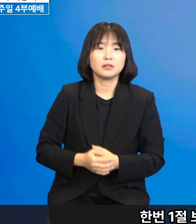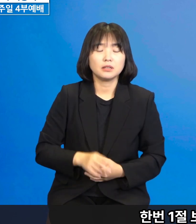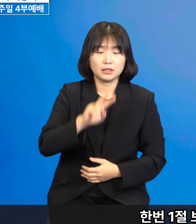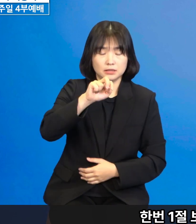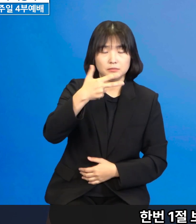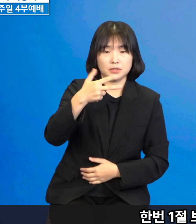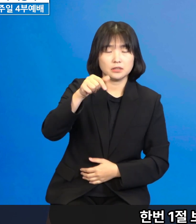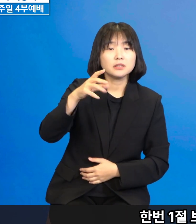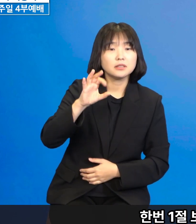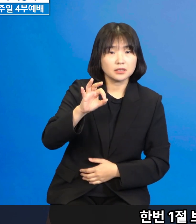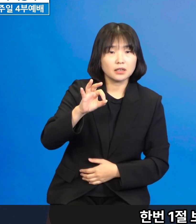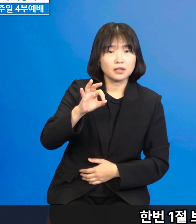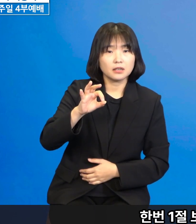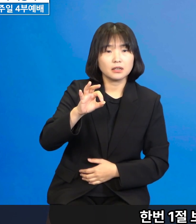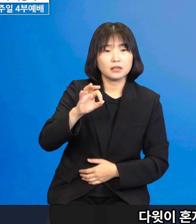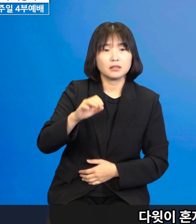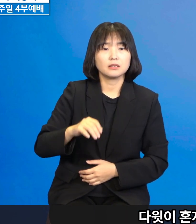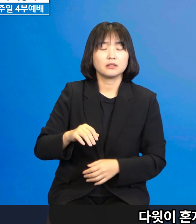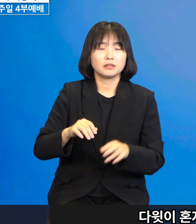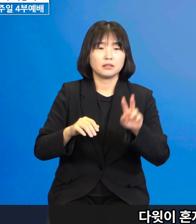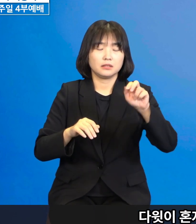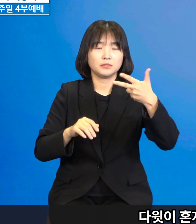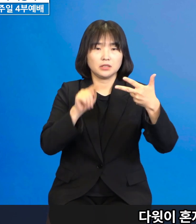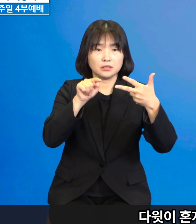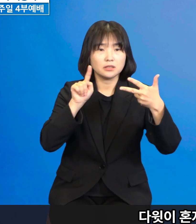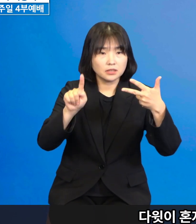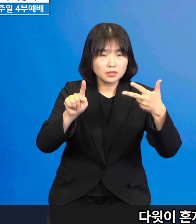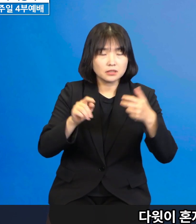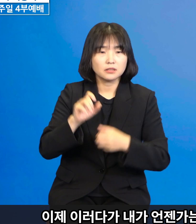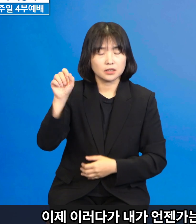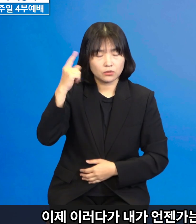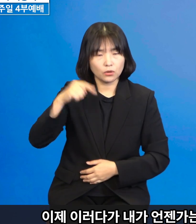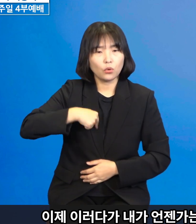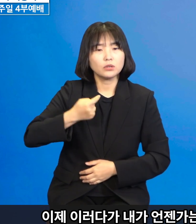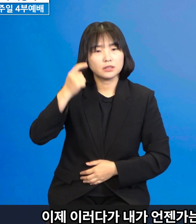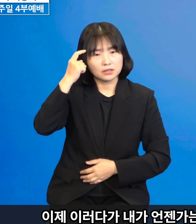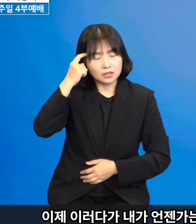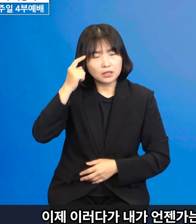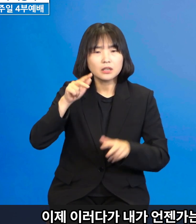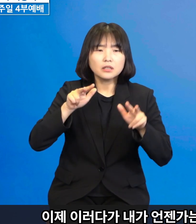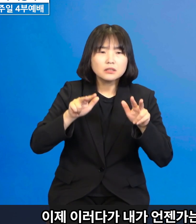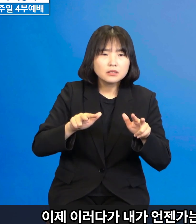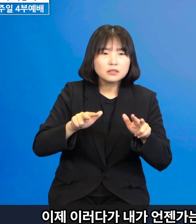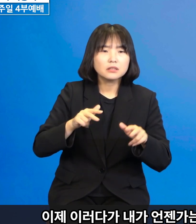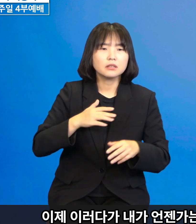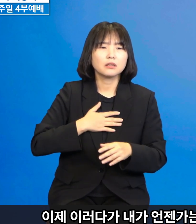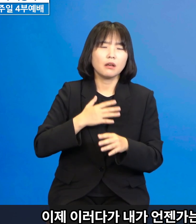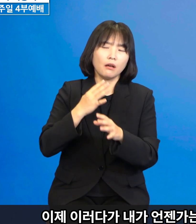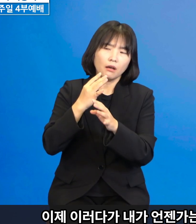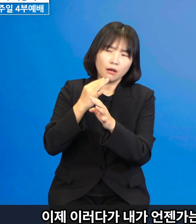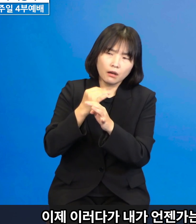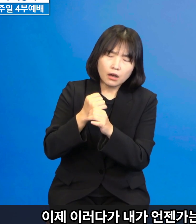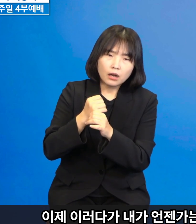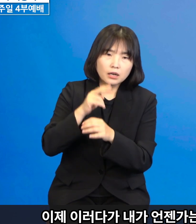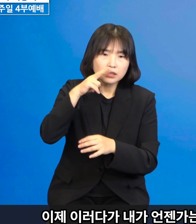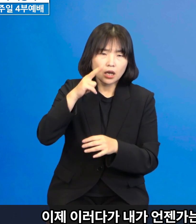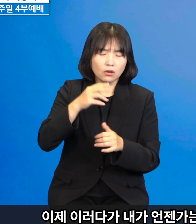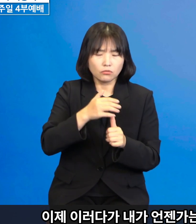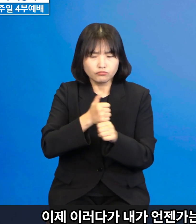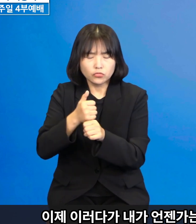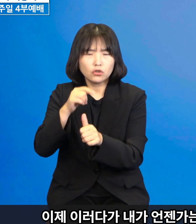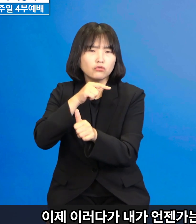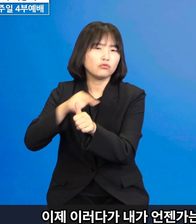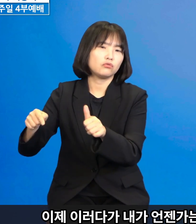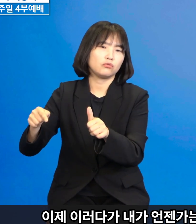않았지만 한번 1절 보시기 바랍니다. 다윗이 혼자서 생각하였다. 이제 이러다가 내가 언젠가는 사울의 손에 붙잡혀